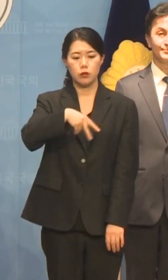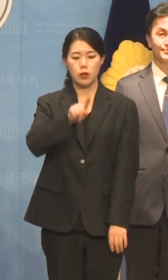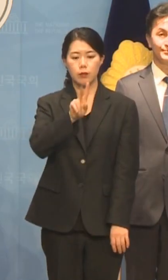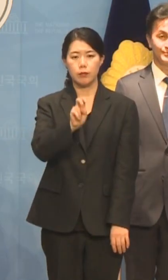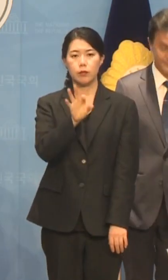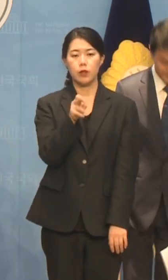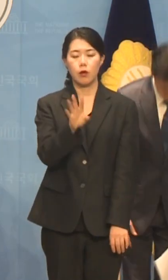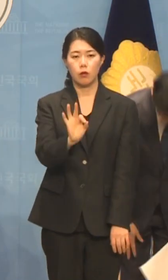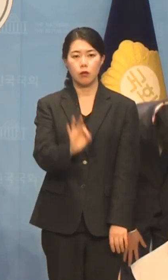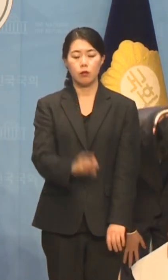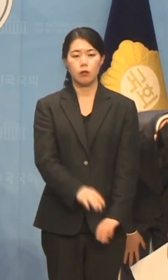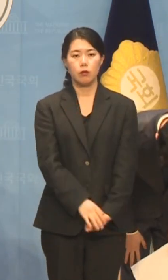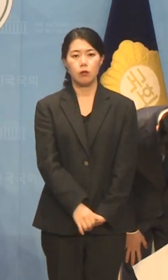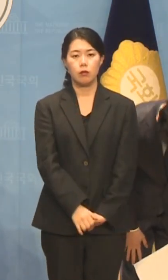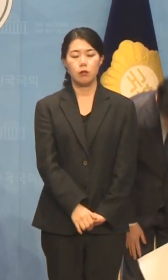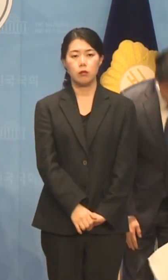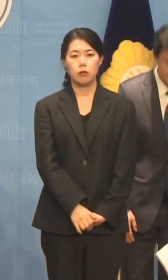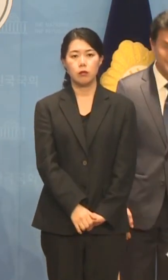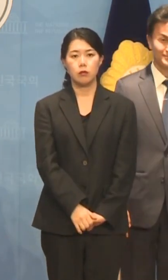유삼영 위원님이십니다.